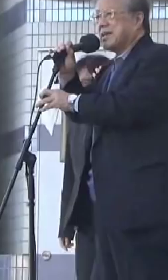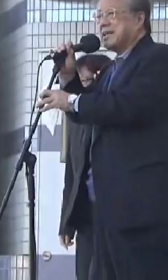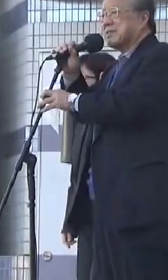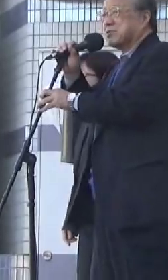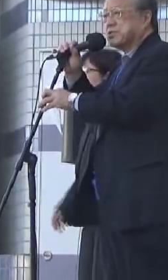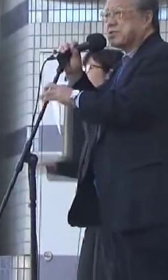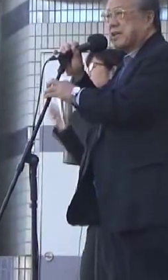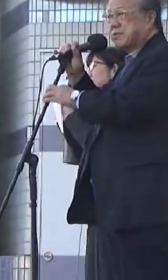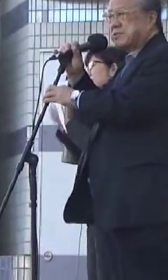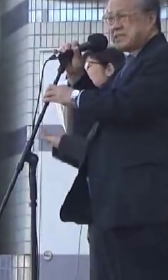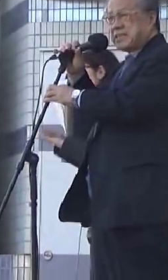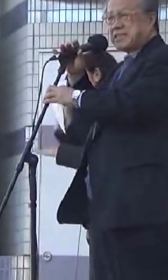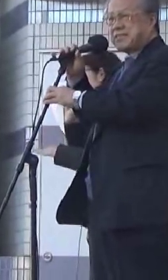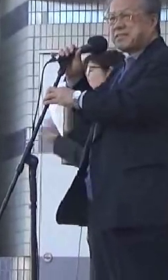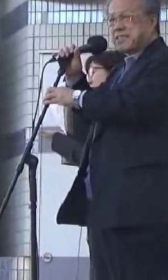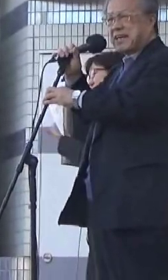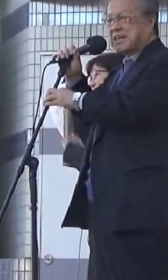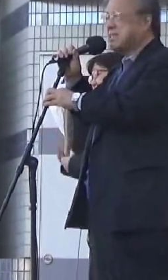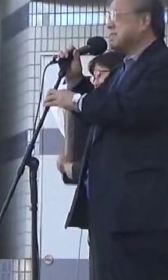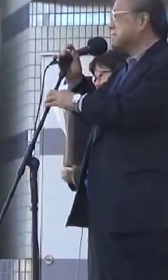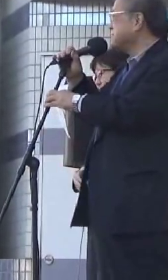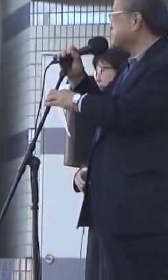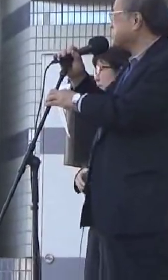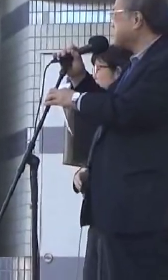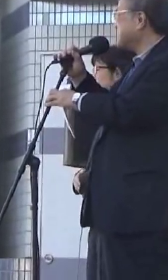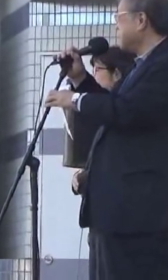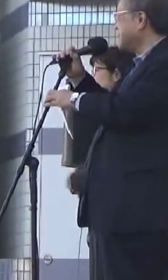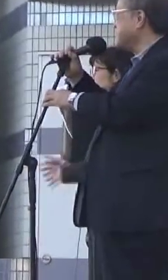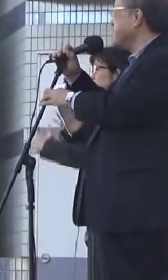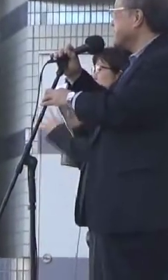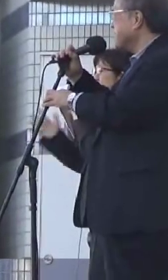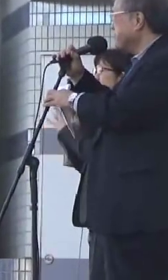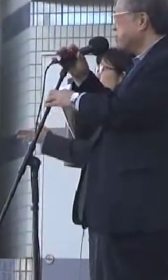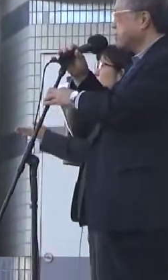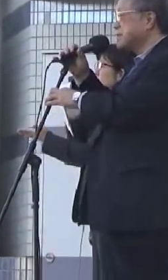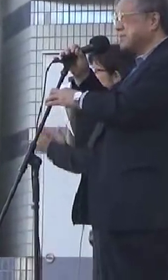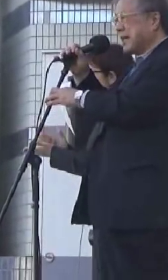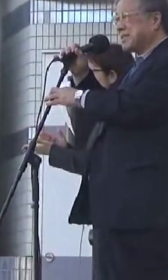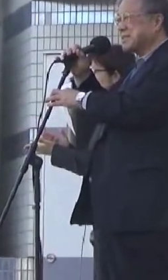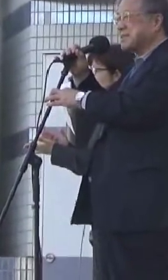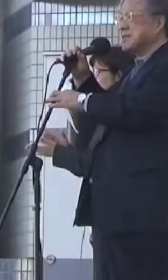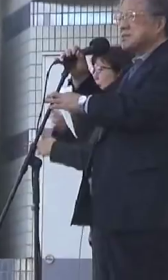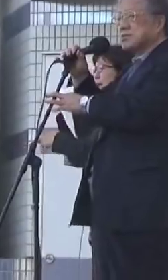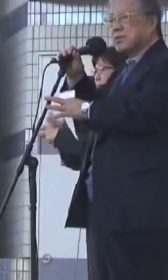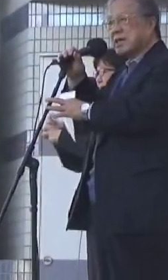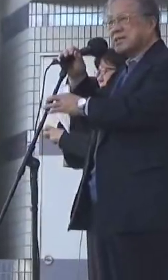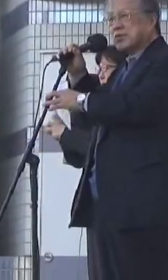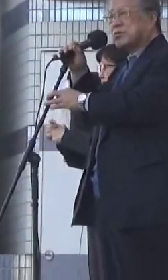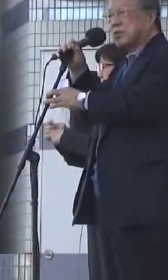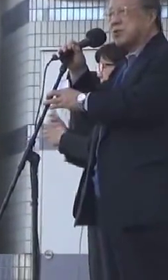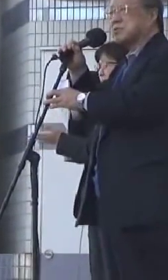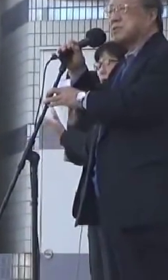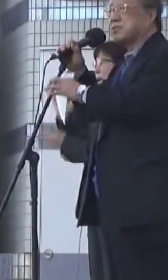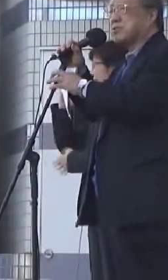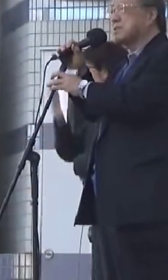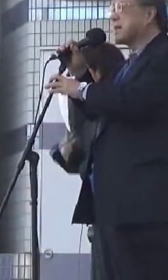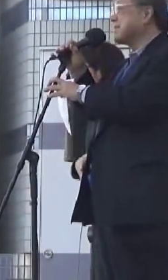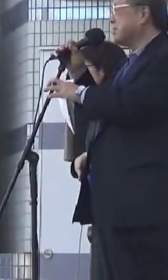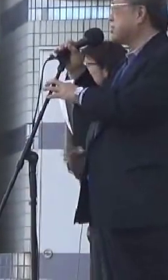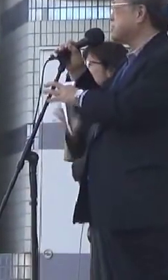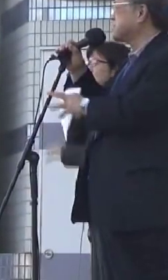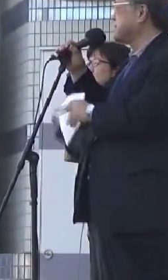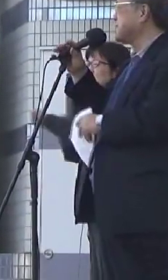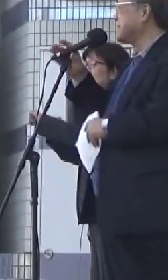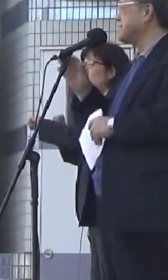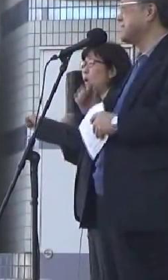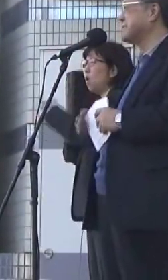。 ただいまご紹介をいただきました戦争させない憲法ファスナー総係行動実行委員